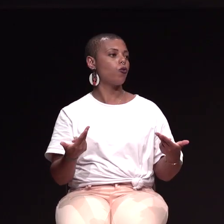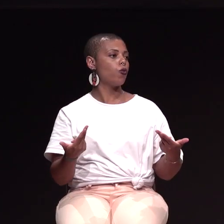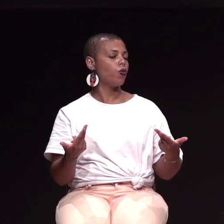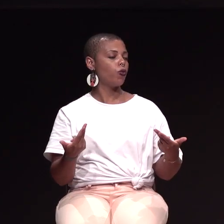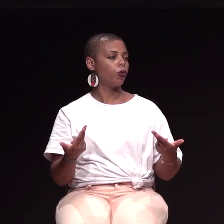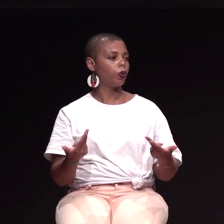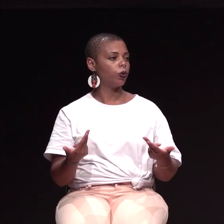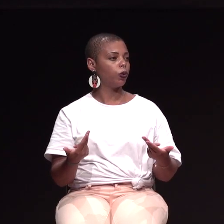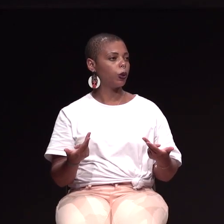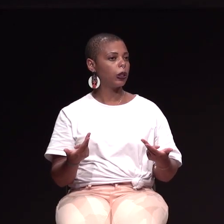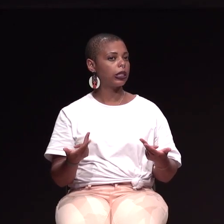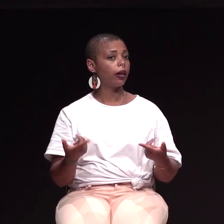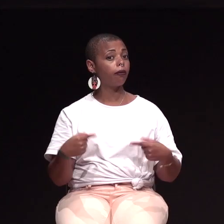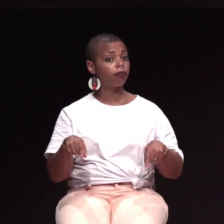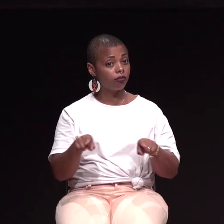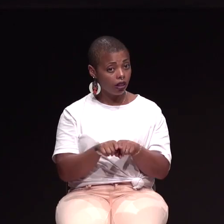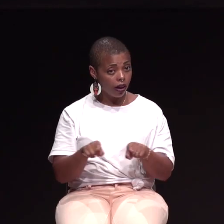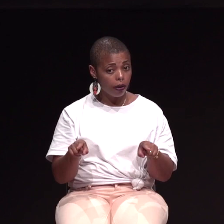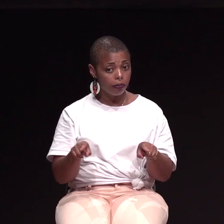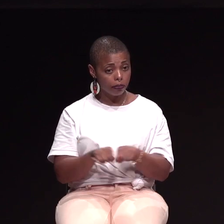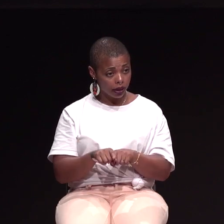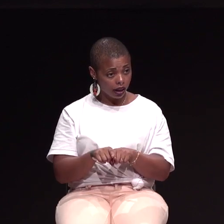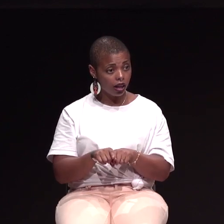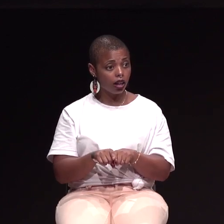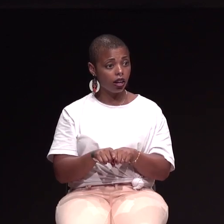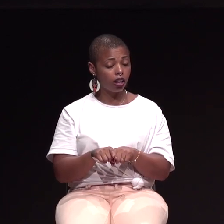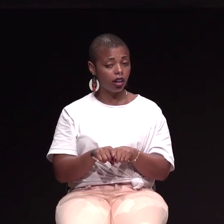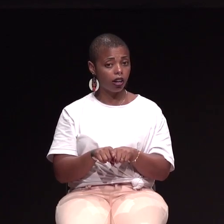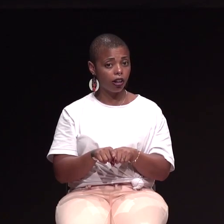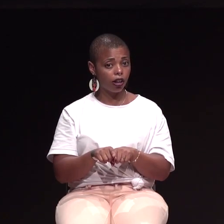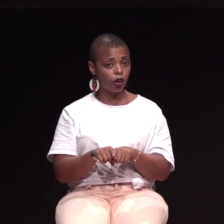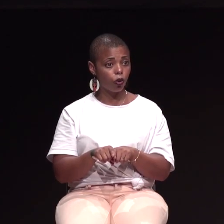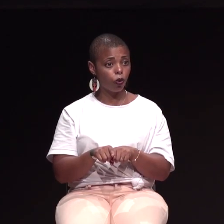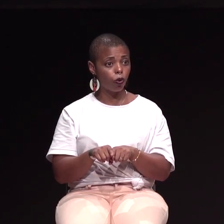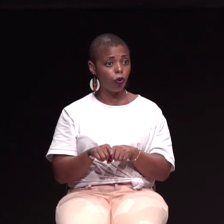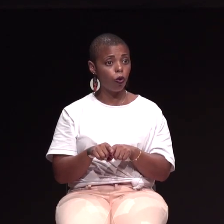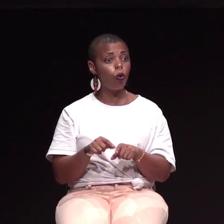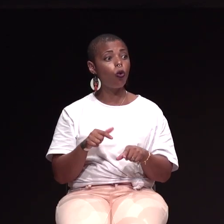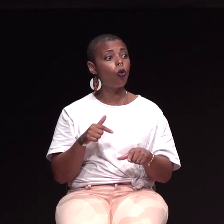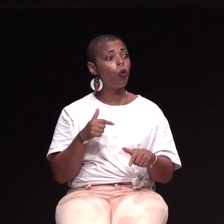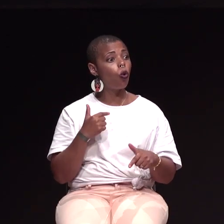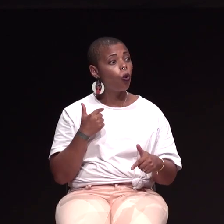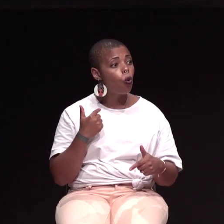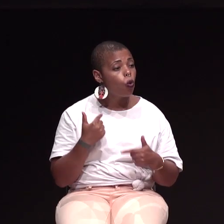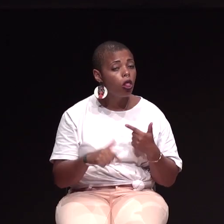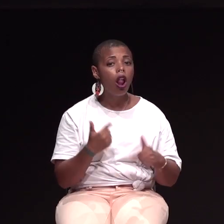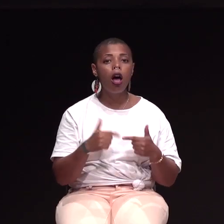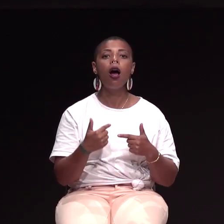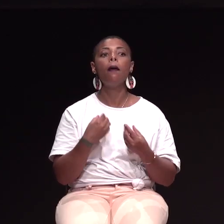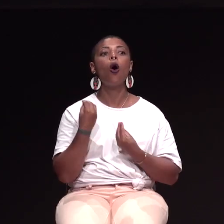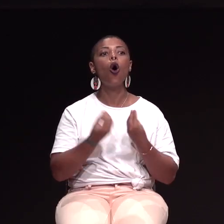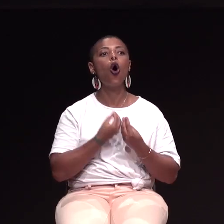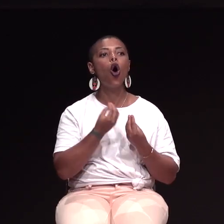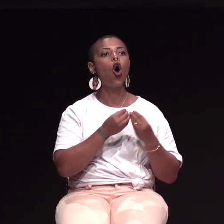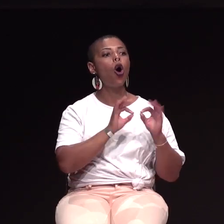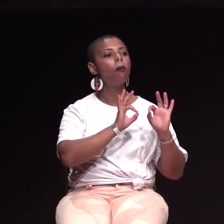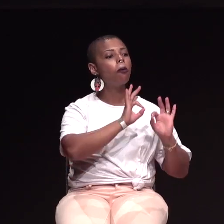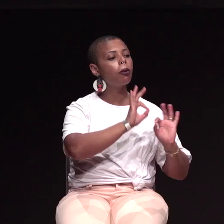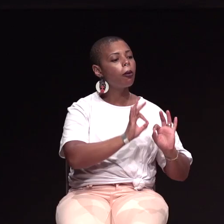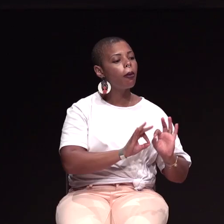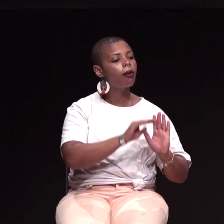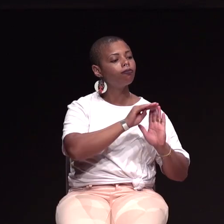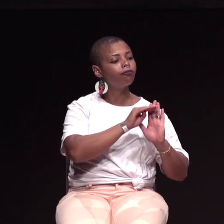e também o trabalho mesmo de construção. Tem uma parte que é mais